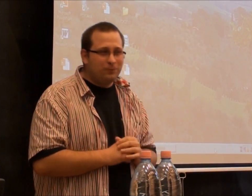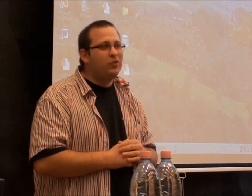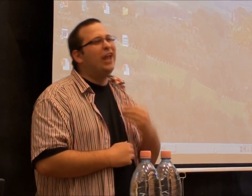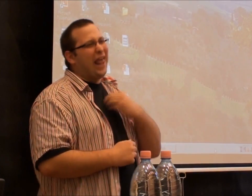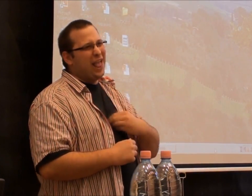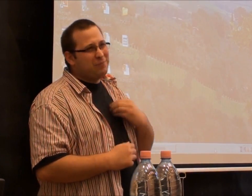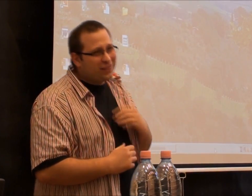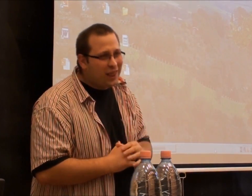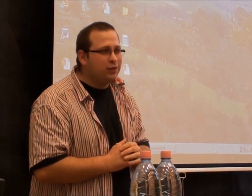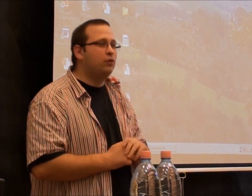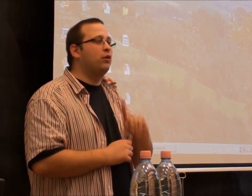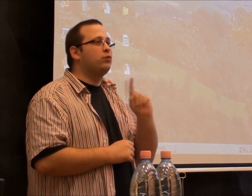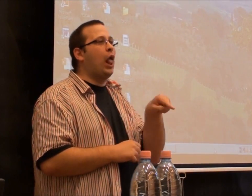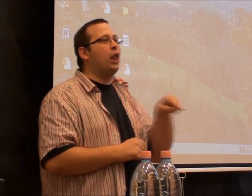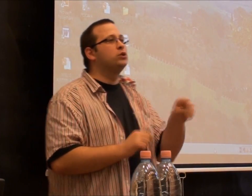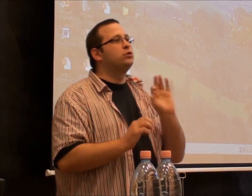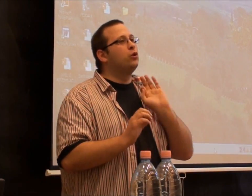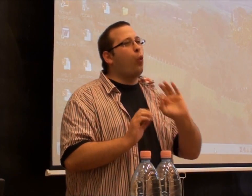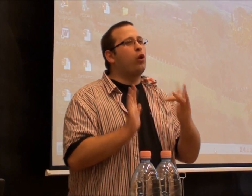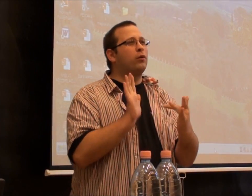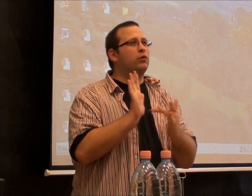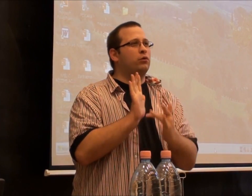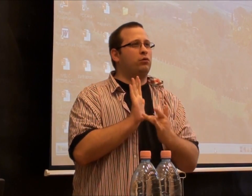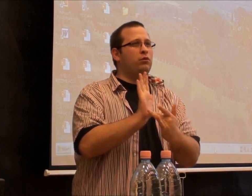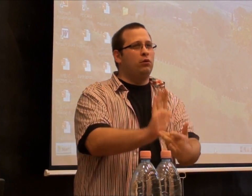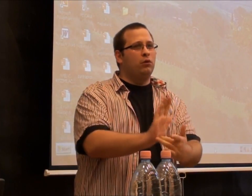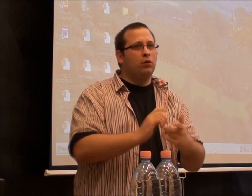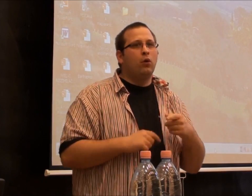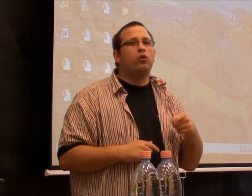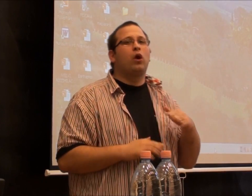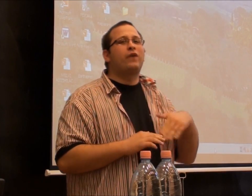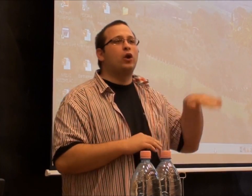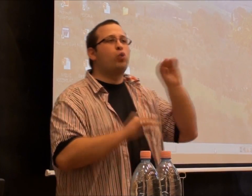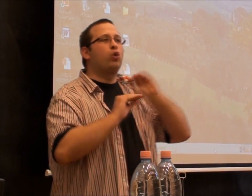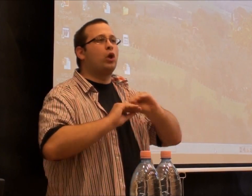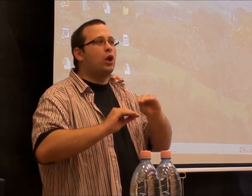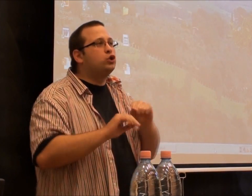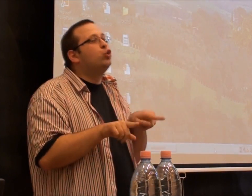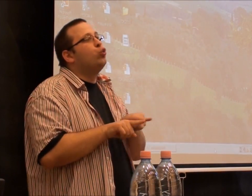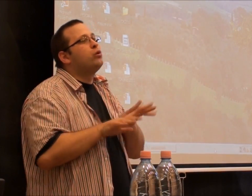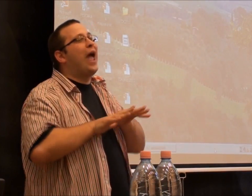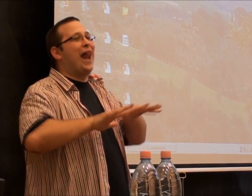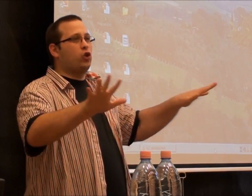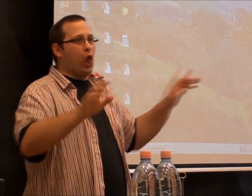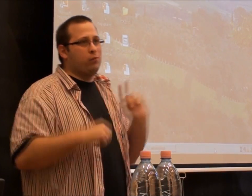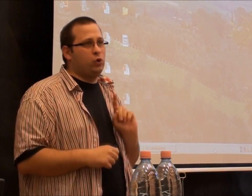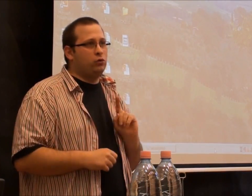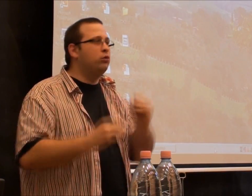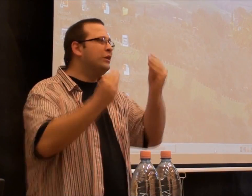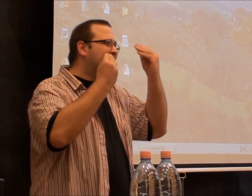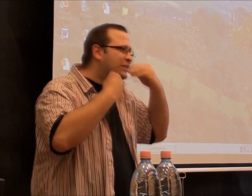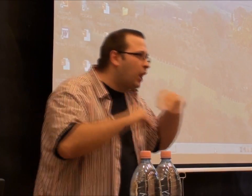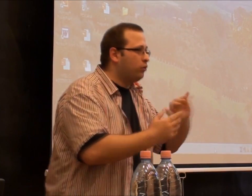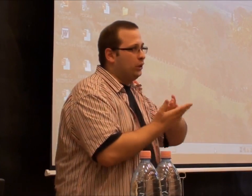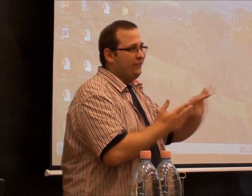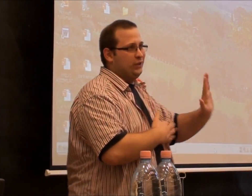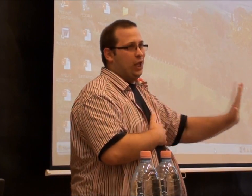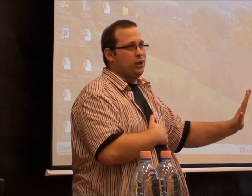egy ilyen eset volt, igaz, kellemetlen, de jól mutatja azt, hogy a felsőoktatás is ugyanúgy általában tisztelet